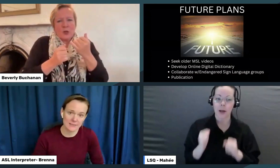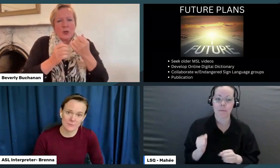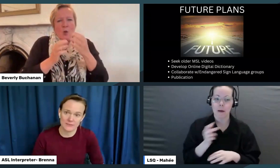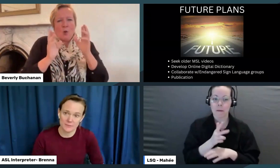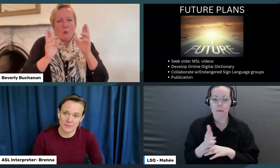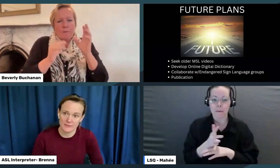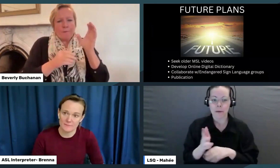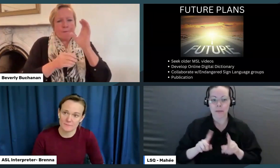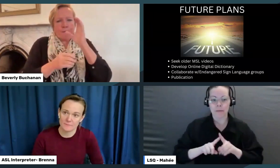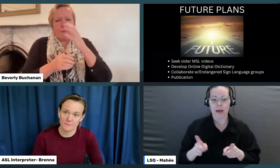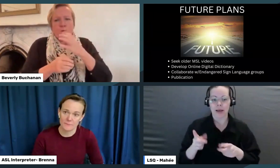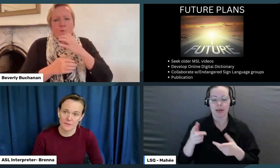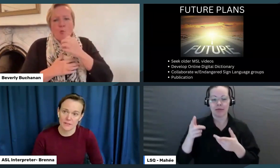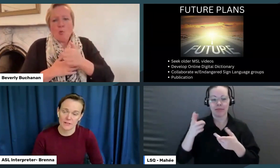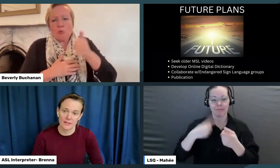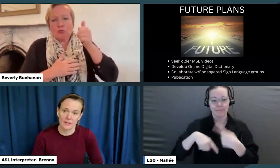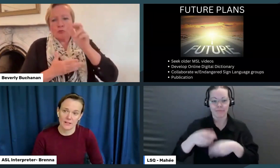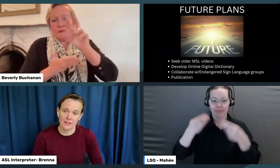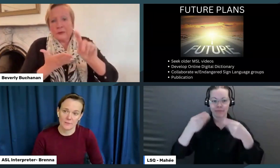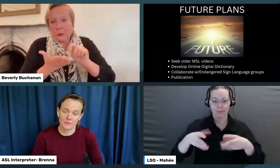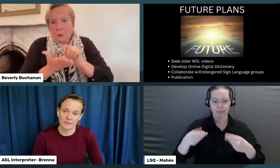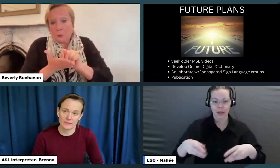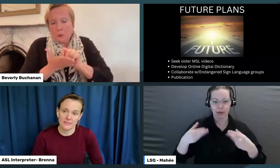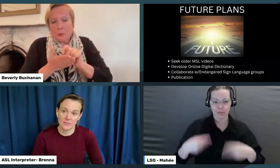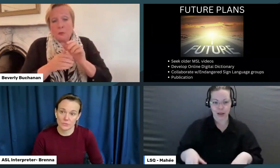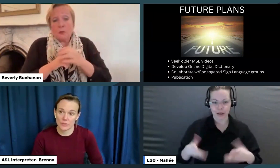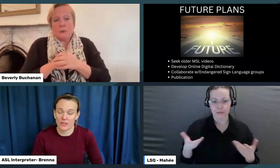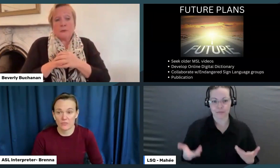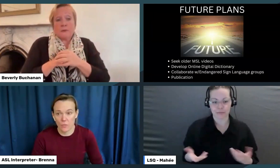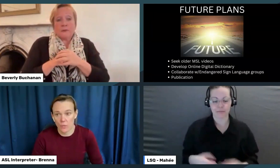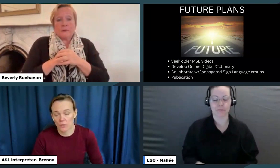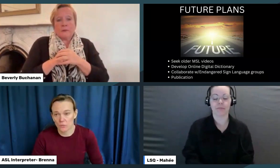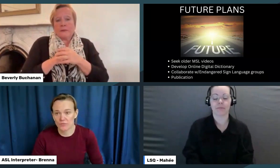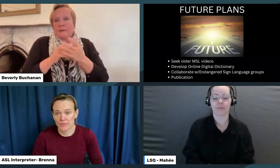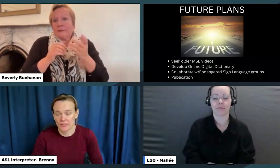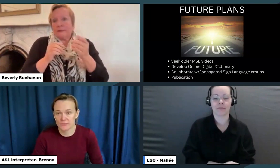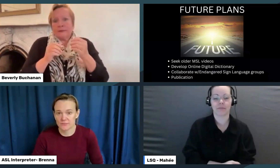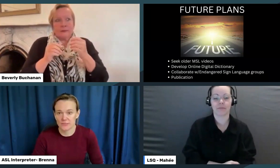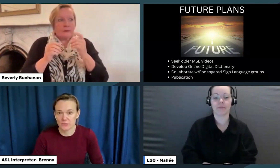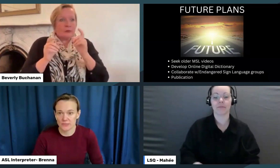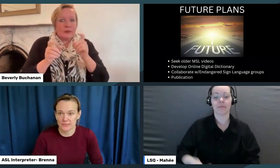été expliqué. Je vais continuer à chercher, à regarder